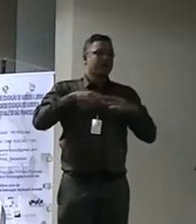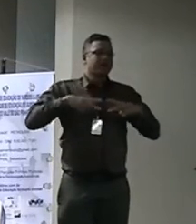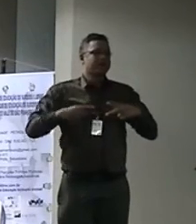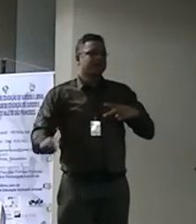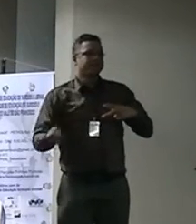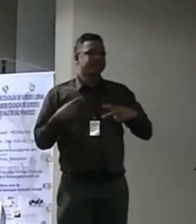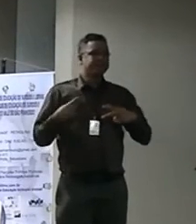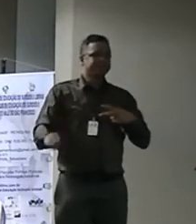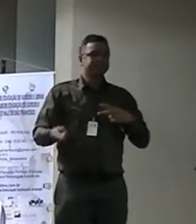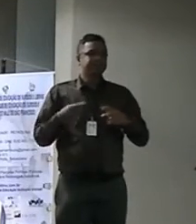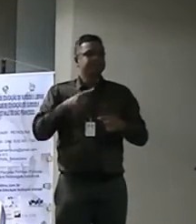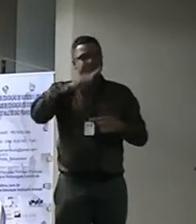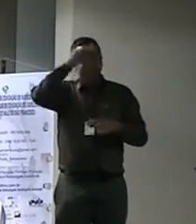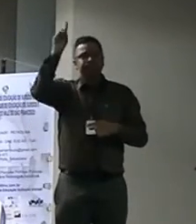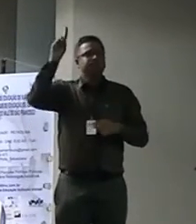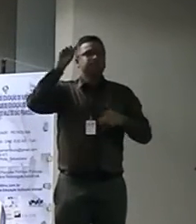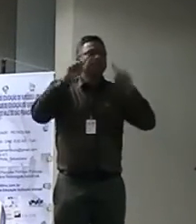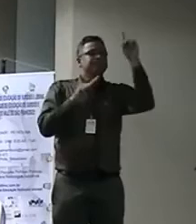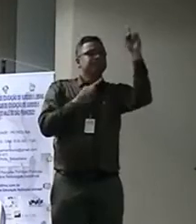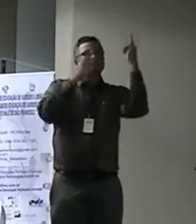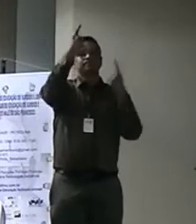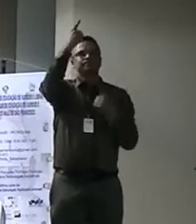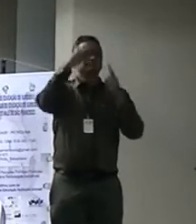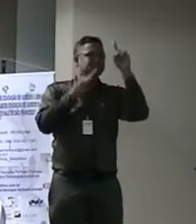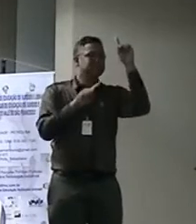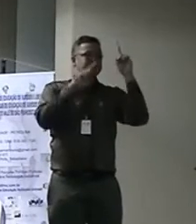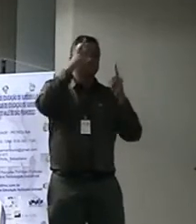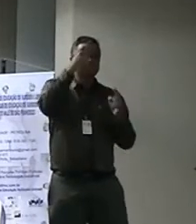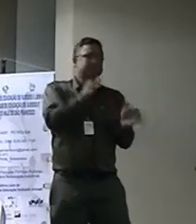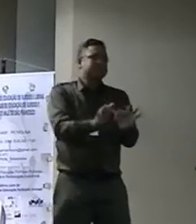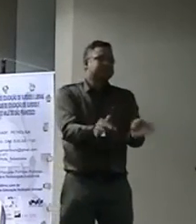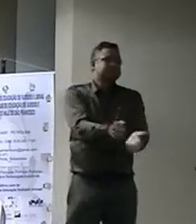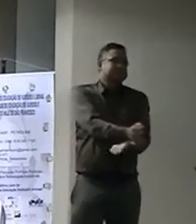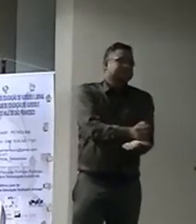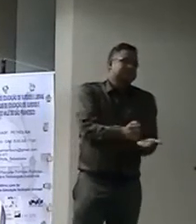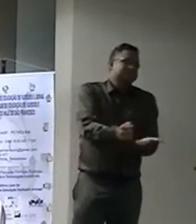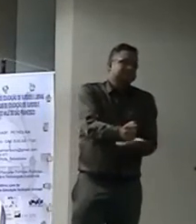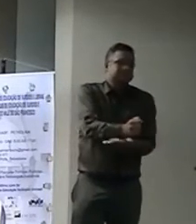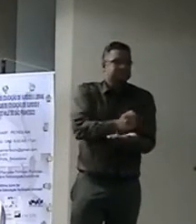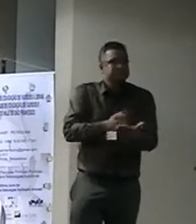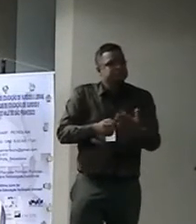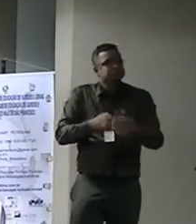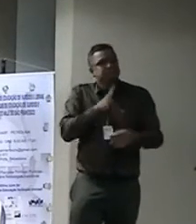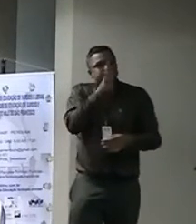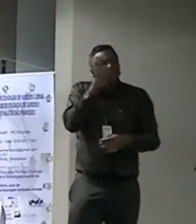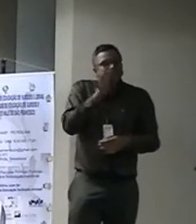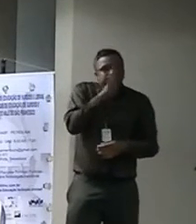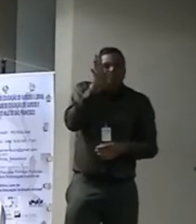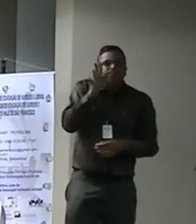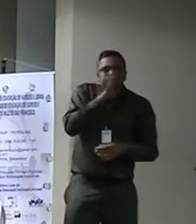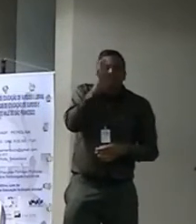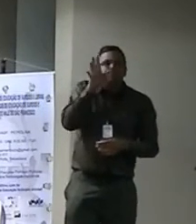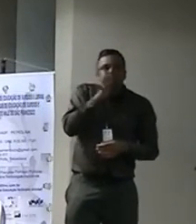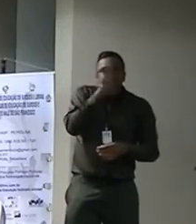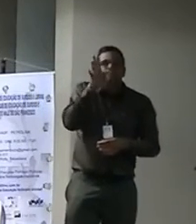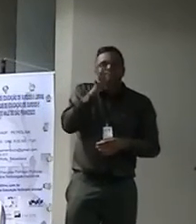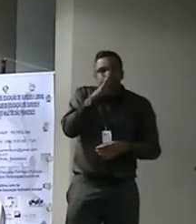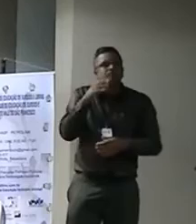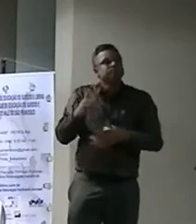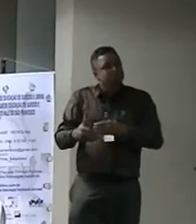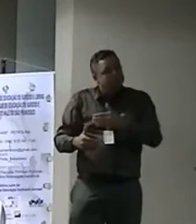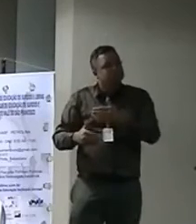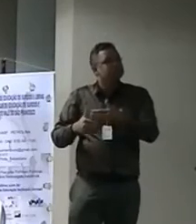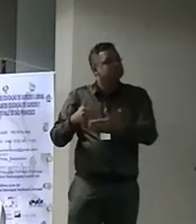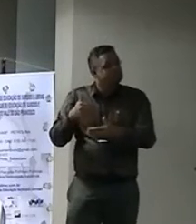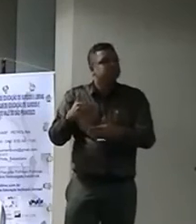criando alguns sinais, algumas mímicas, né, para essa comunicação. E ela funciona ali naquele momento, né,